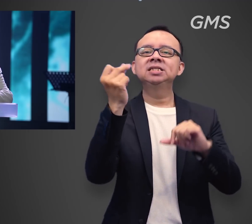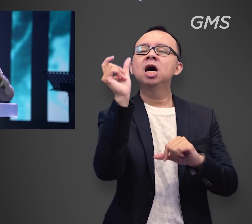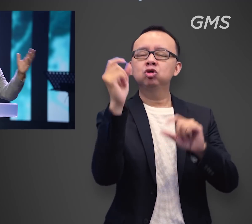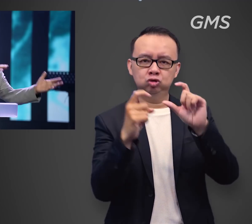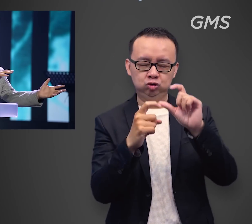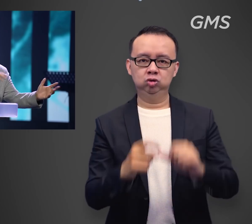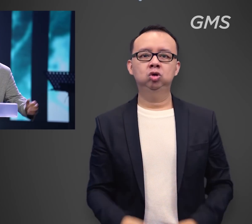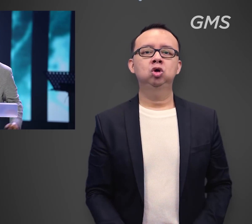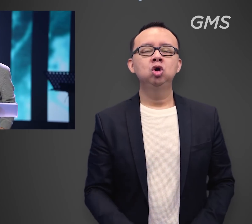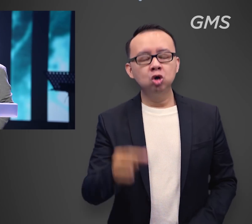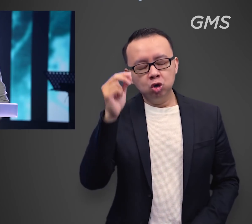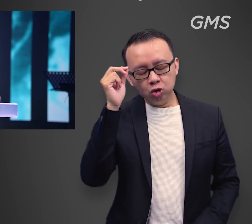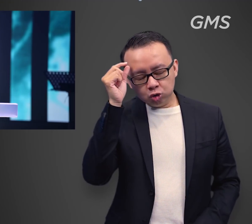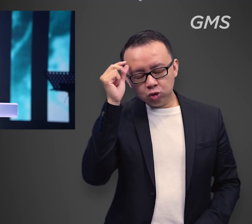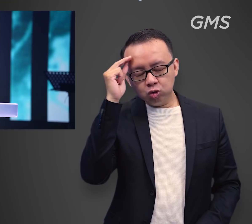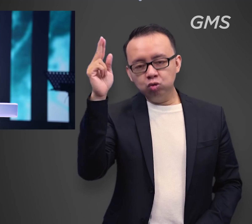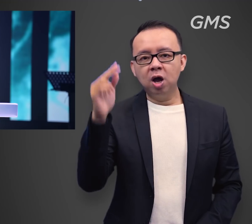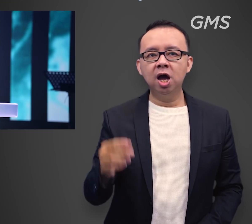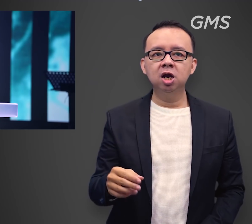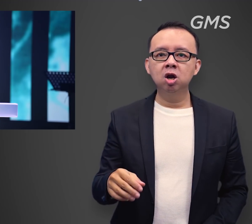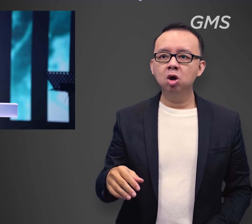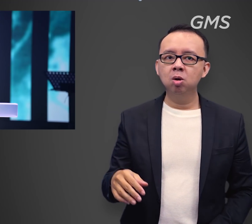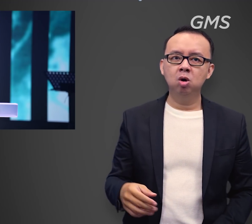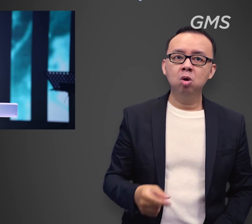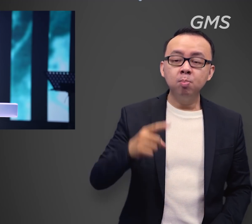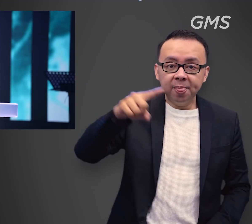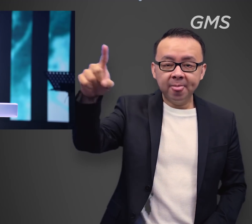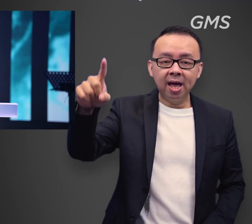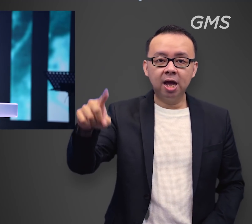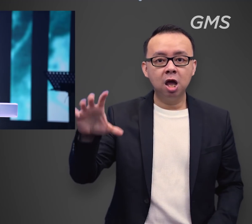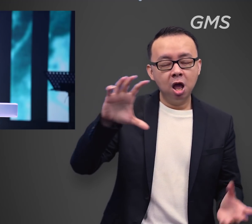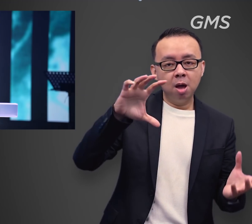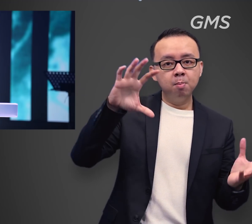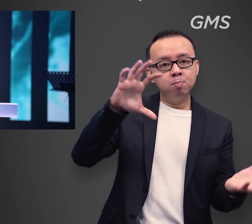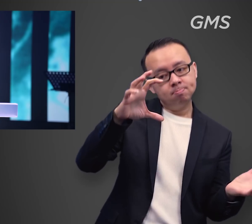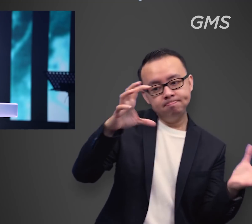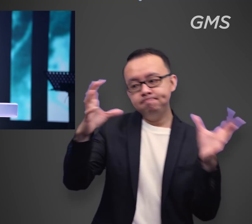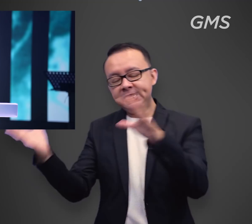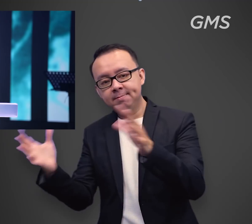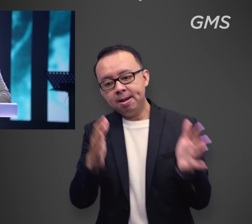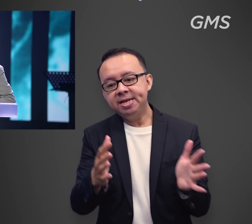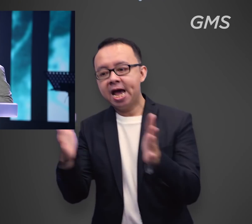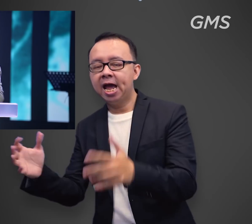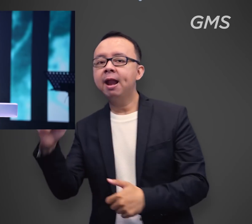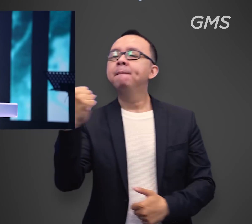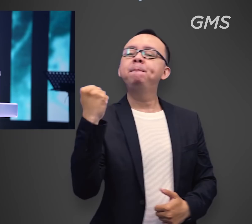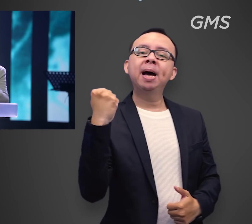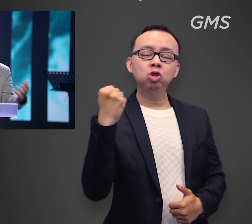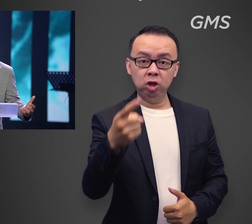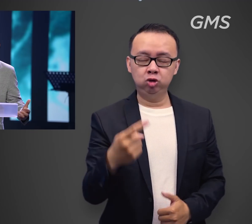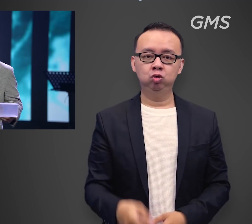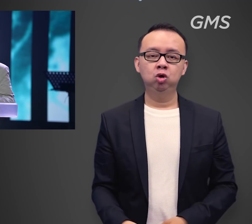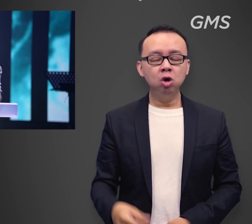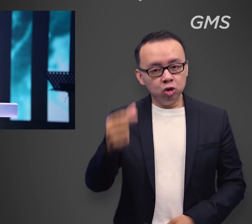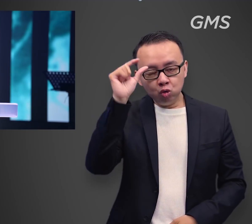menggulingkan batu itu. Gua batu, kuburan itu. Yesus menyuruh orang, bukan Yesus sendiri